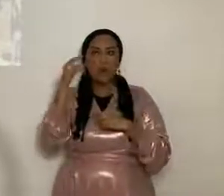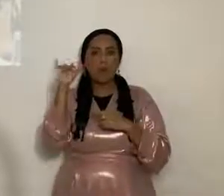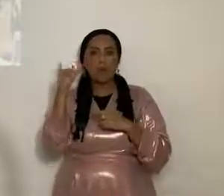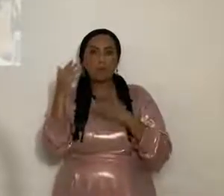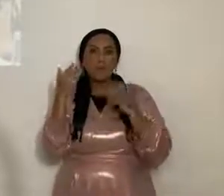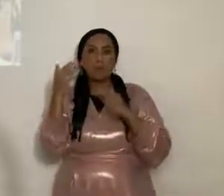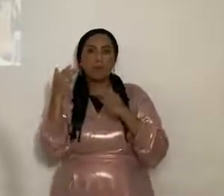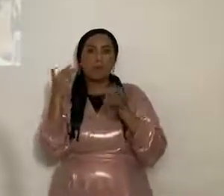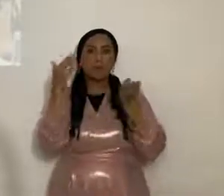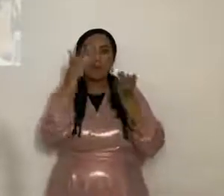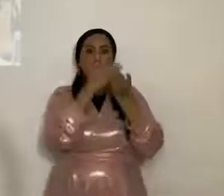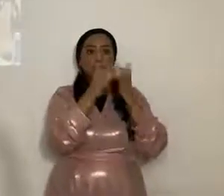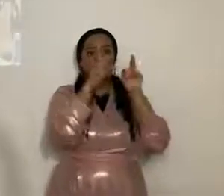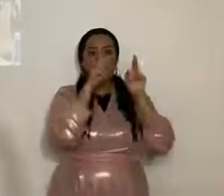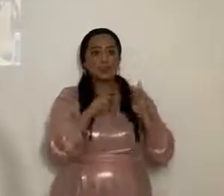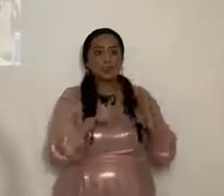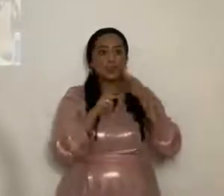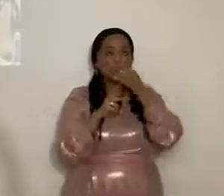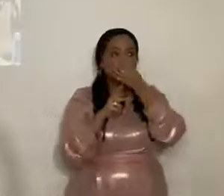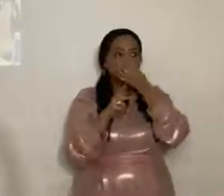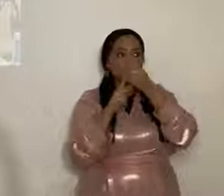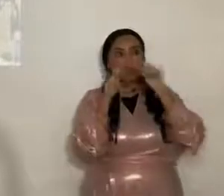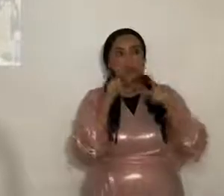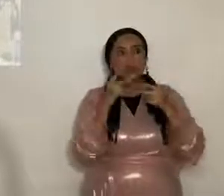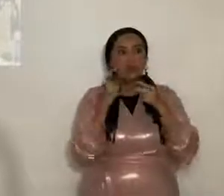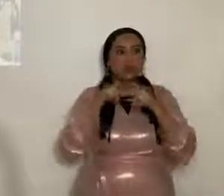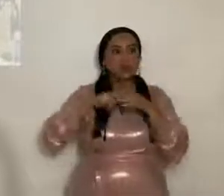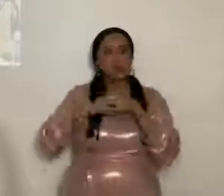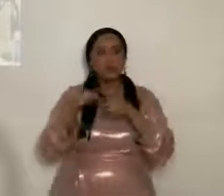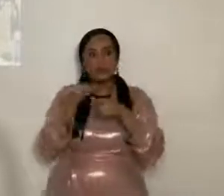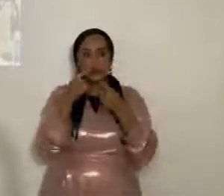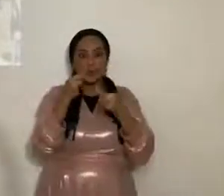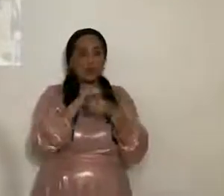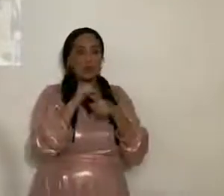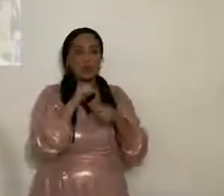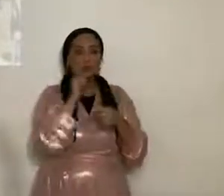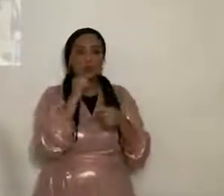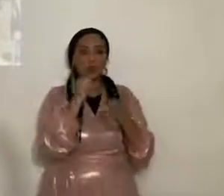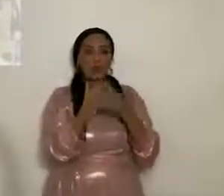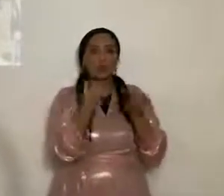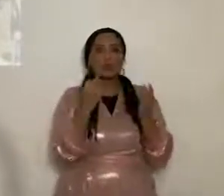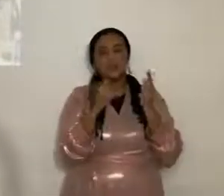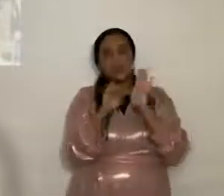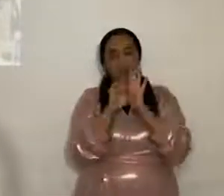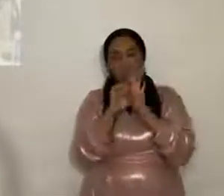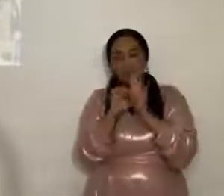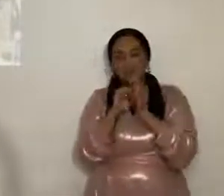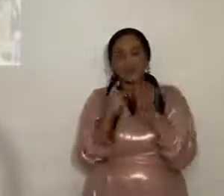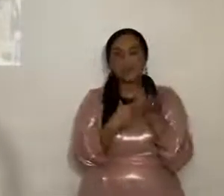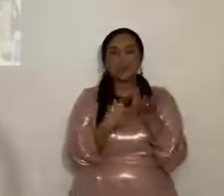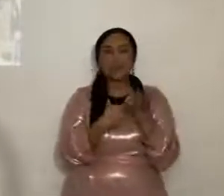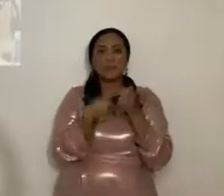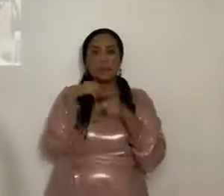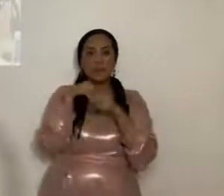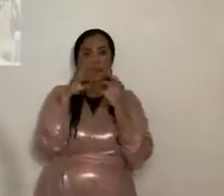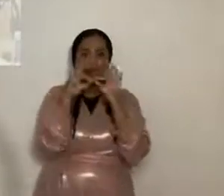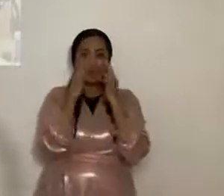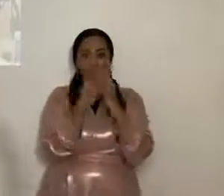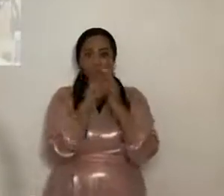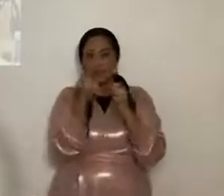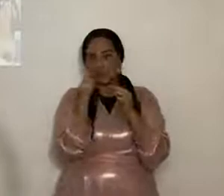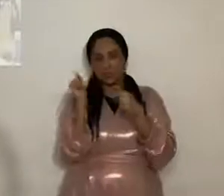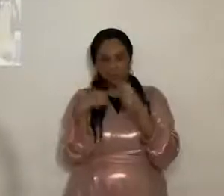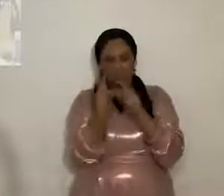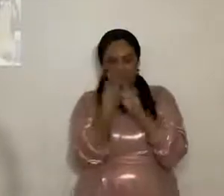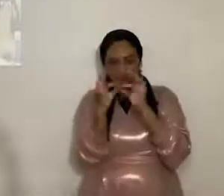una persona caiga en prácticas no correctas. Por ejemplo, a veces en una familia X,